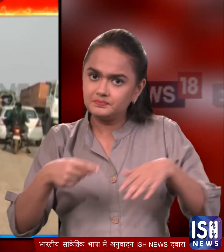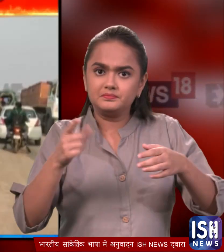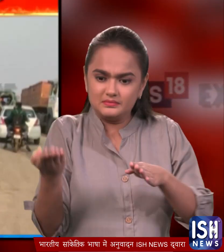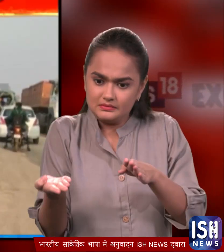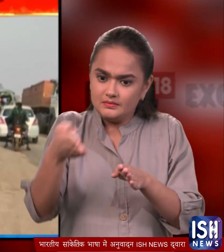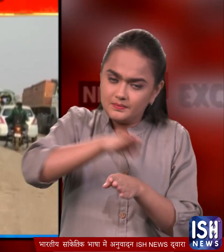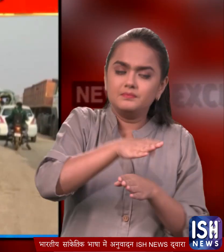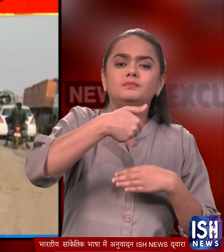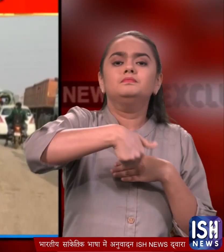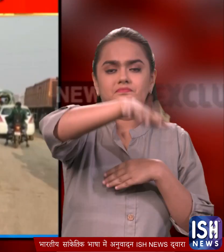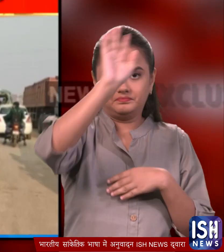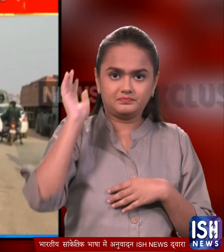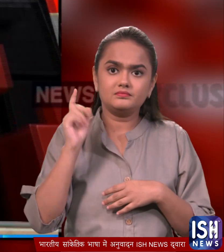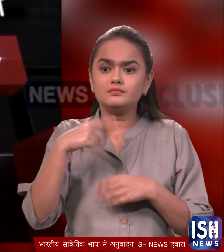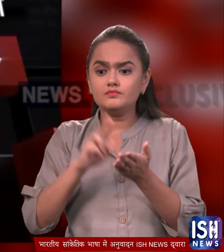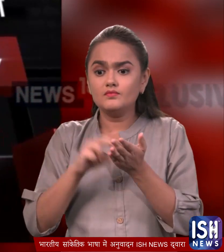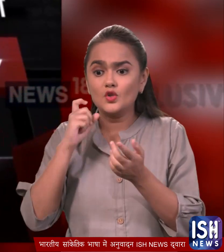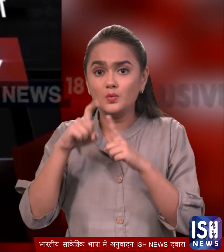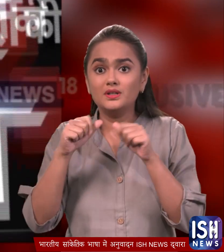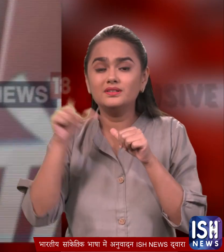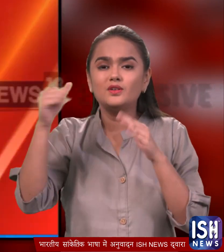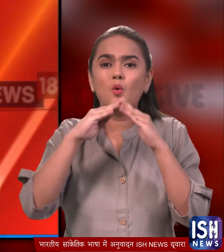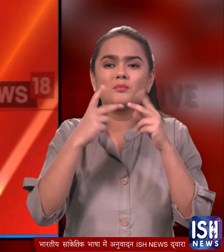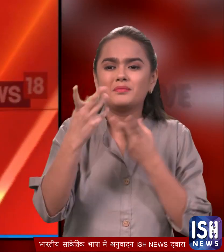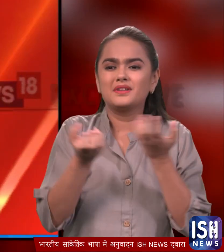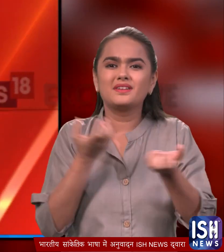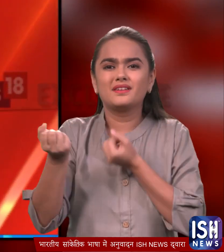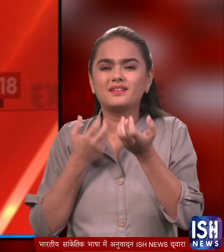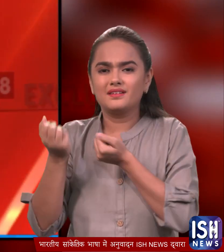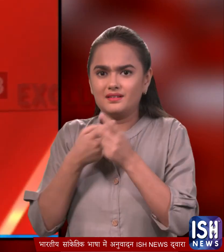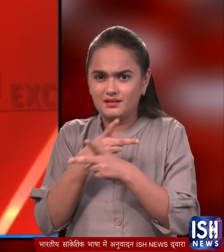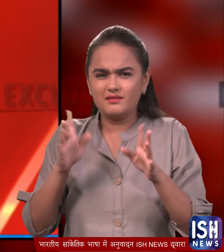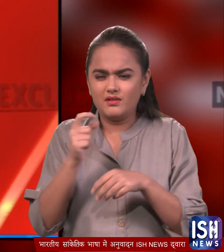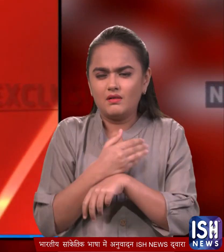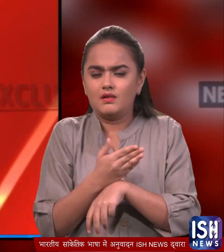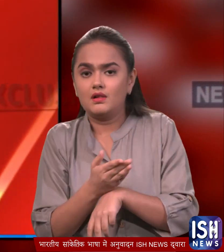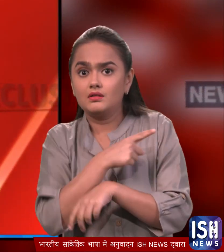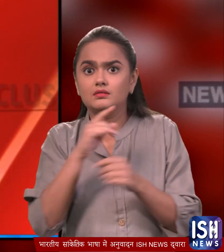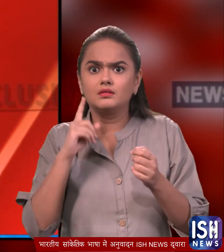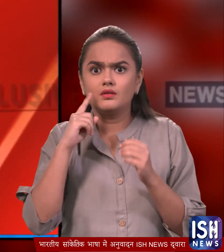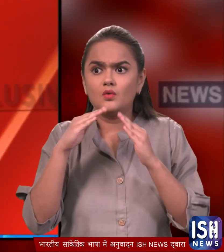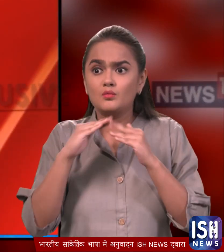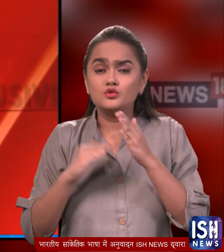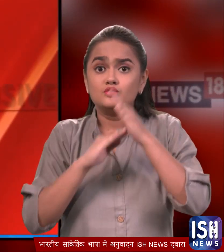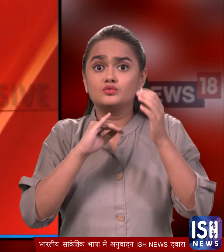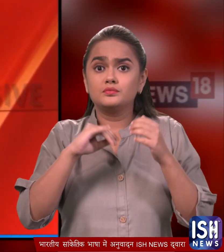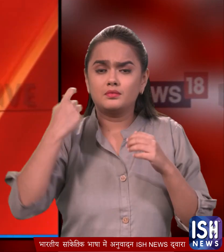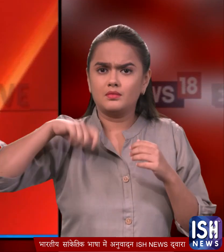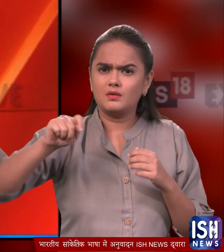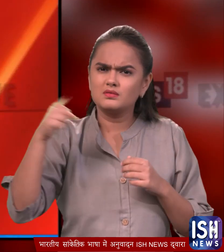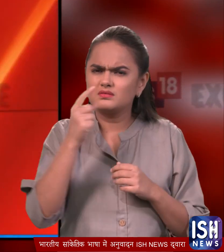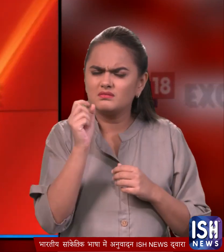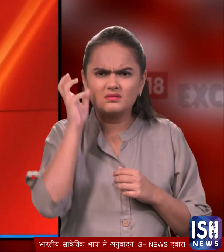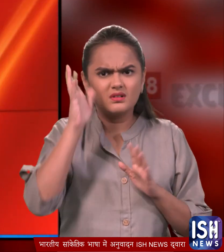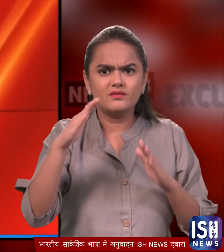मदद से टैंकर को उठाकर वहां से हटाया गया। नोएडा के फ्लैट खरीदारों की याचिकाओं के निपटारे में हो रही देरी पर सुप्रीम कोर्ट ने नाराजगी जताई।